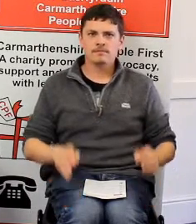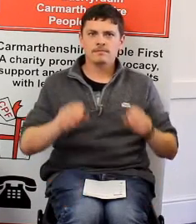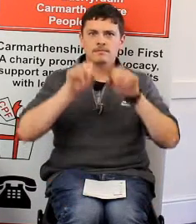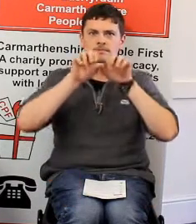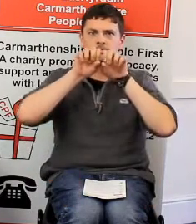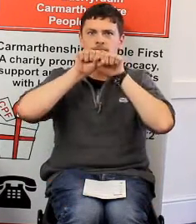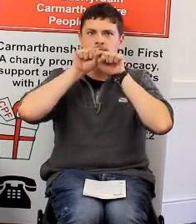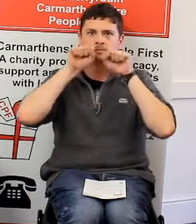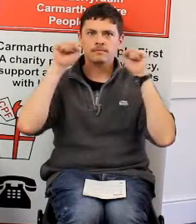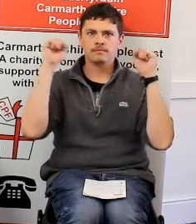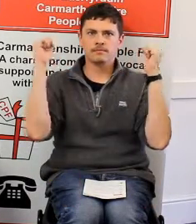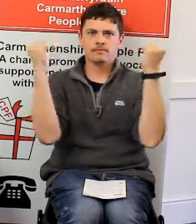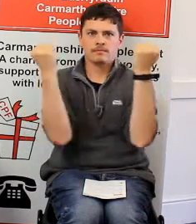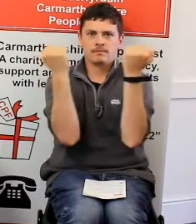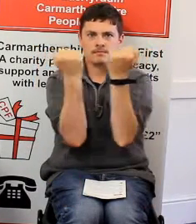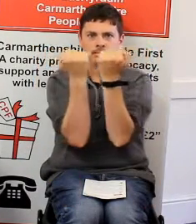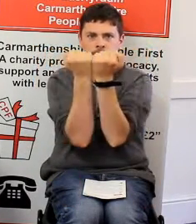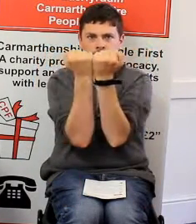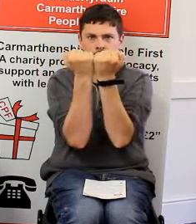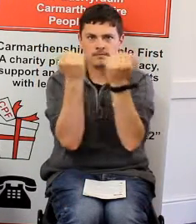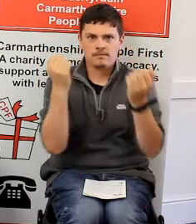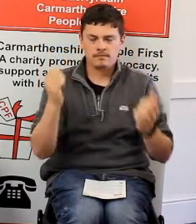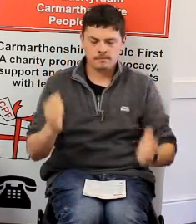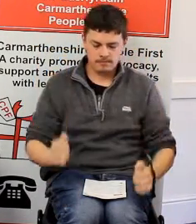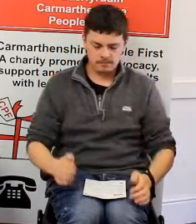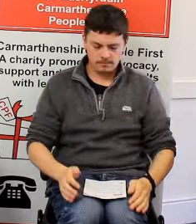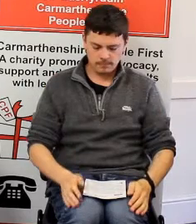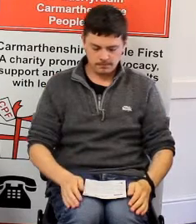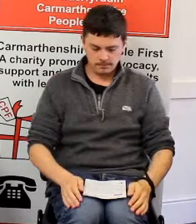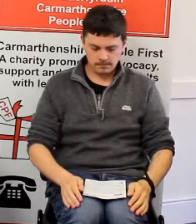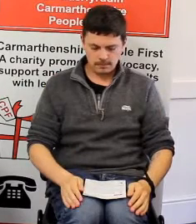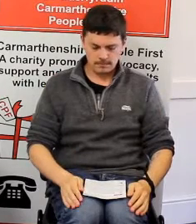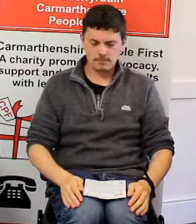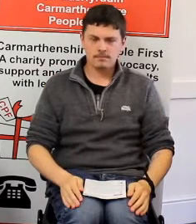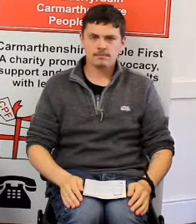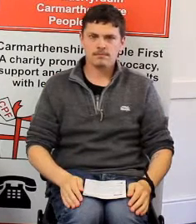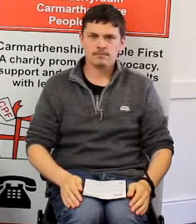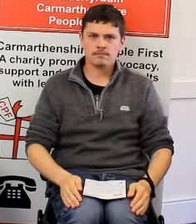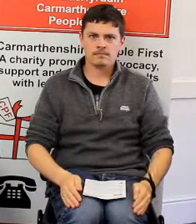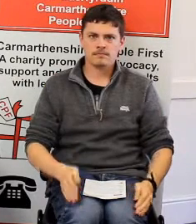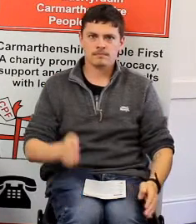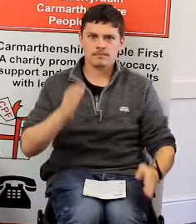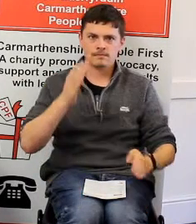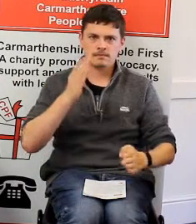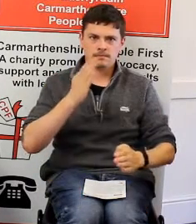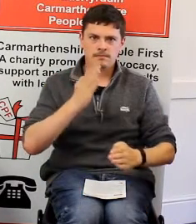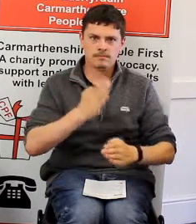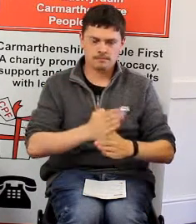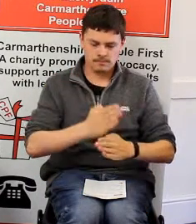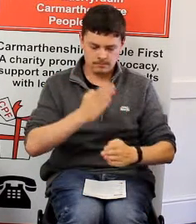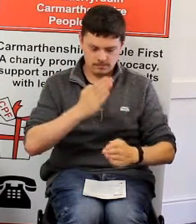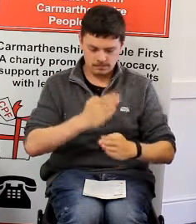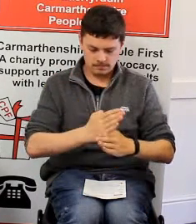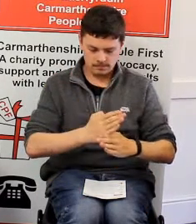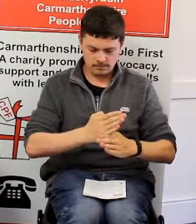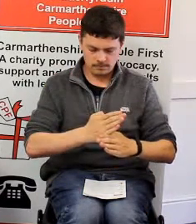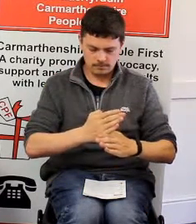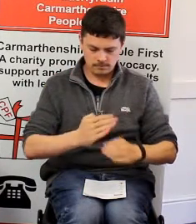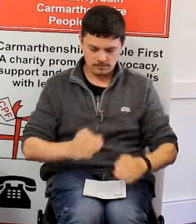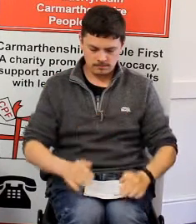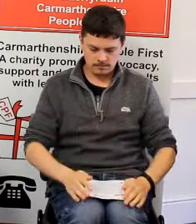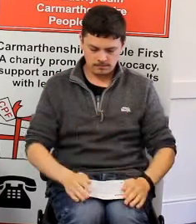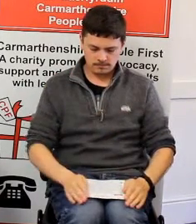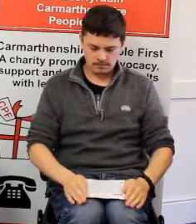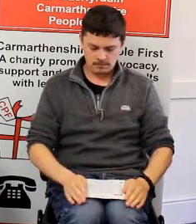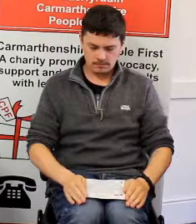I drafod batatelion sy'n bwysig I ni, megis gwasanaethau dyddiol,